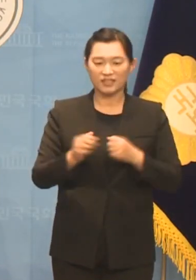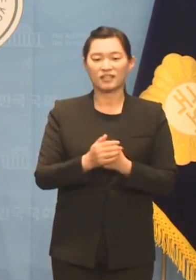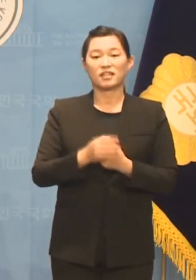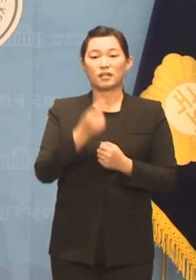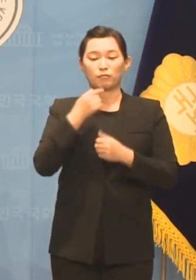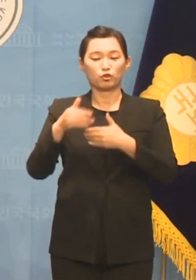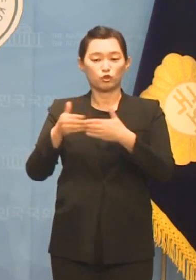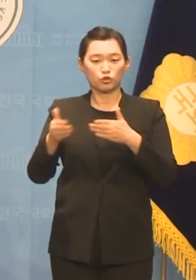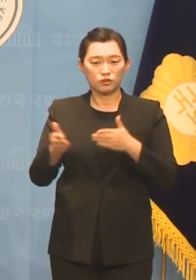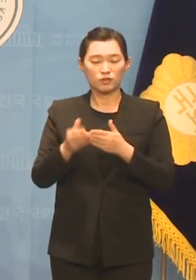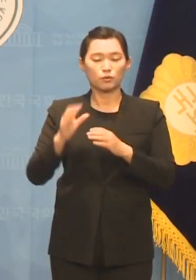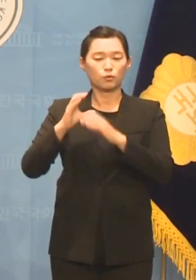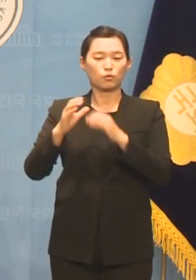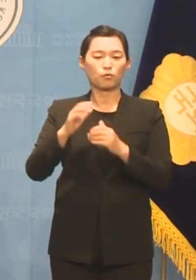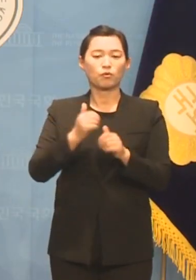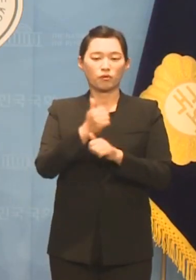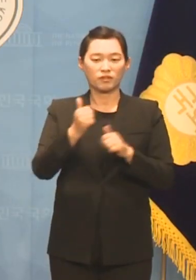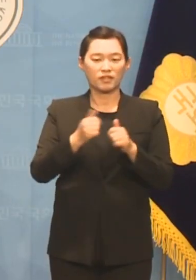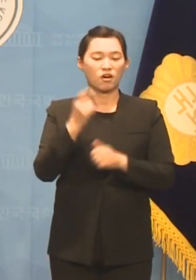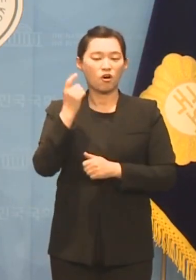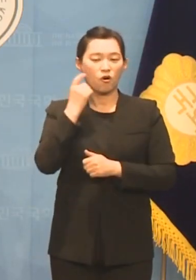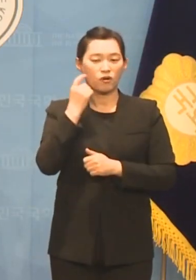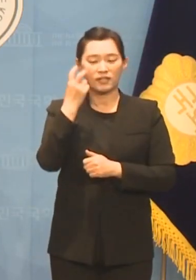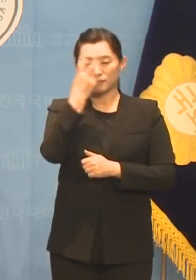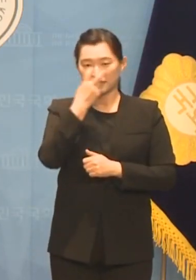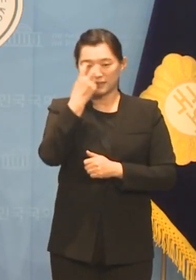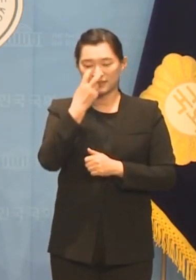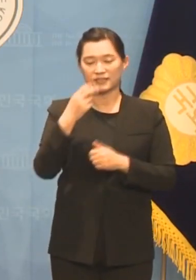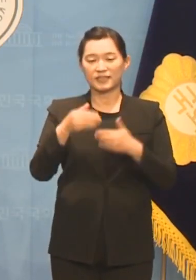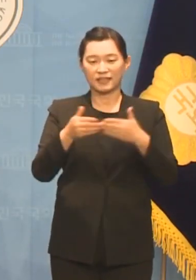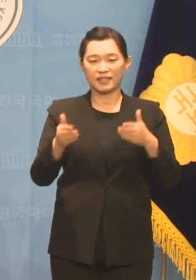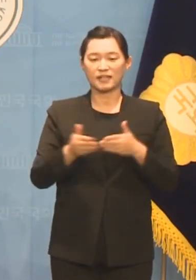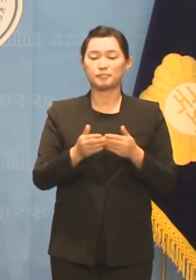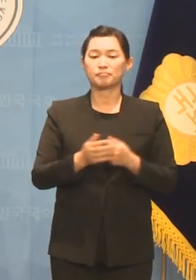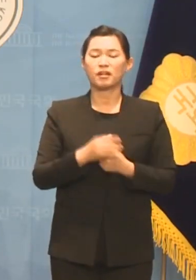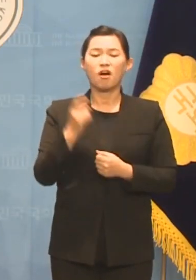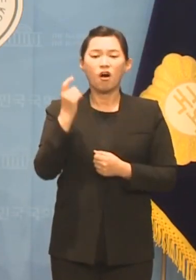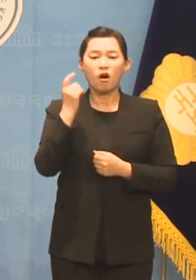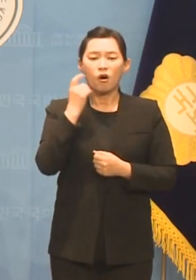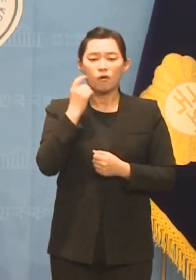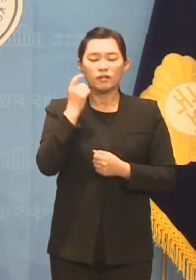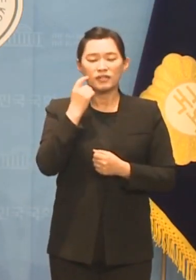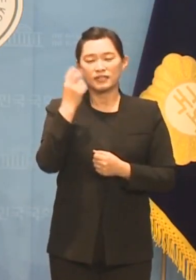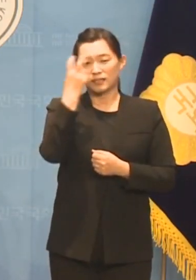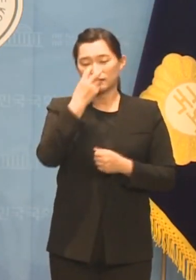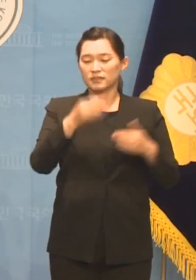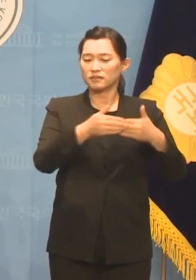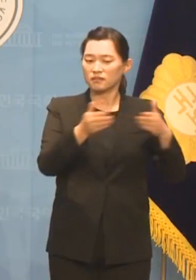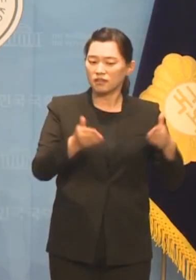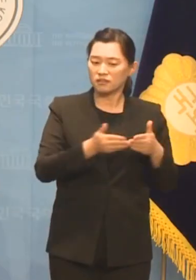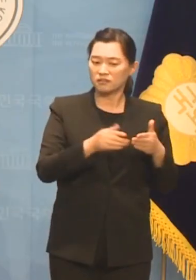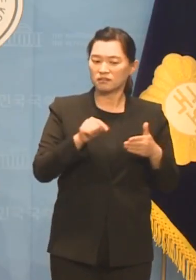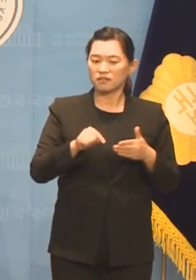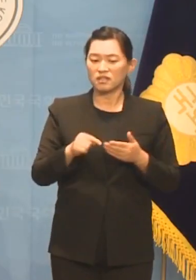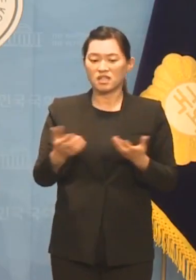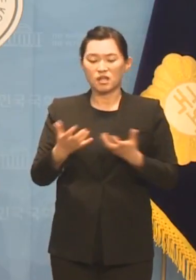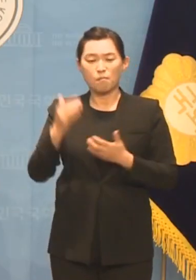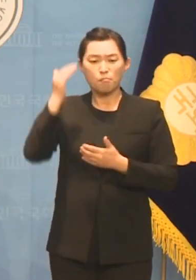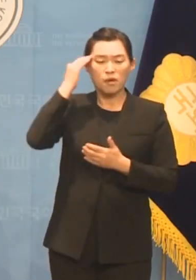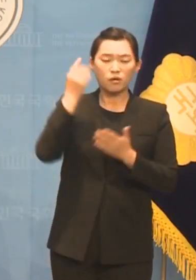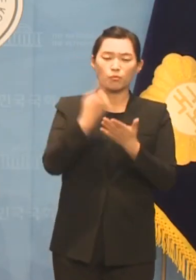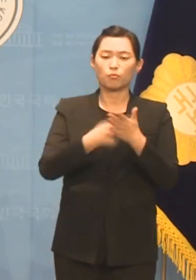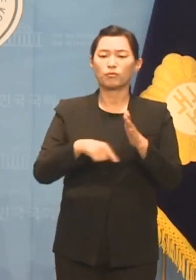더불어민주당 국민소통위원회 허위조작감시단입니다. 먼저 허위조작감시단은 민주파출소 업무를 방해하기 위해